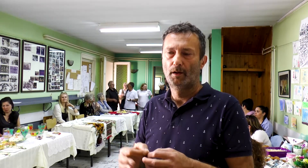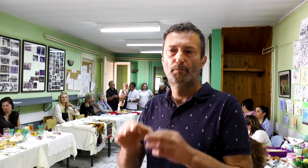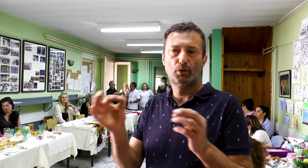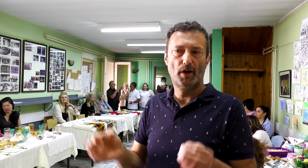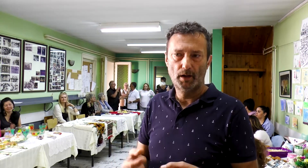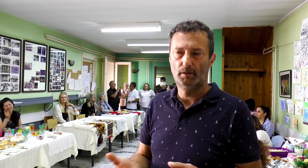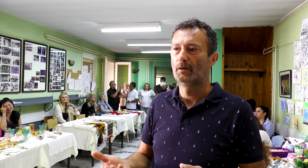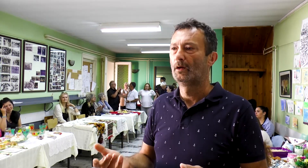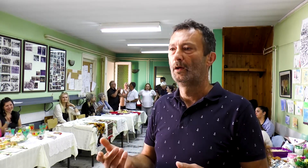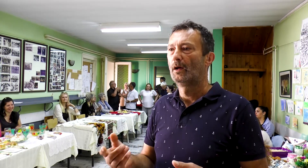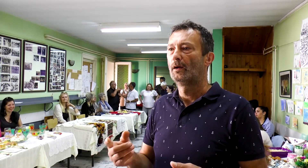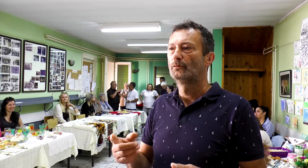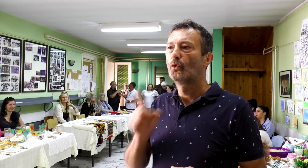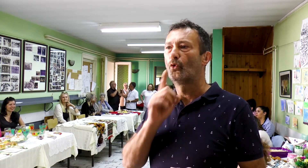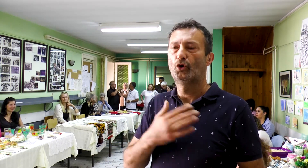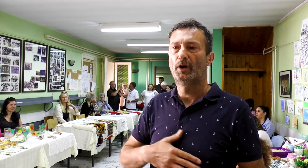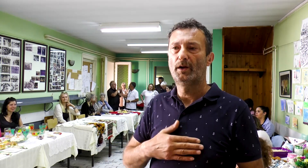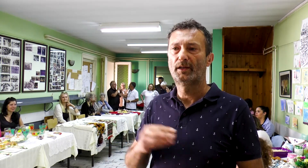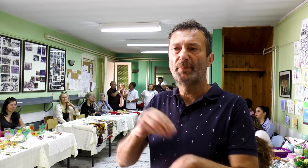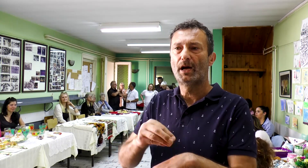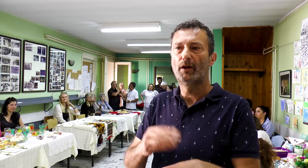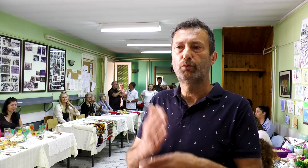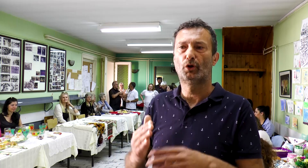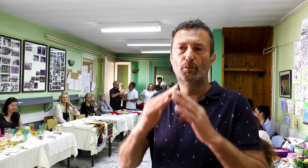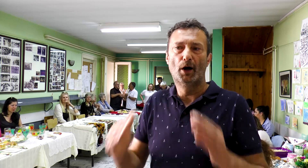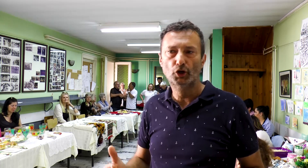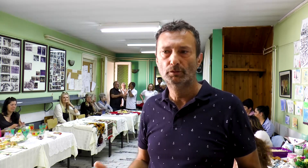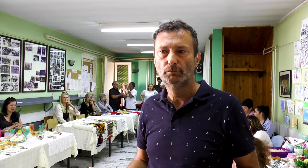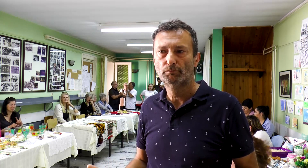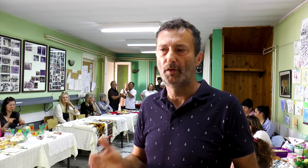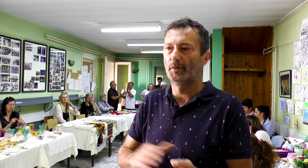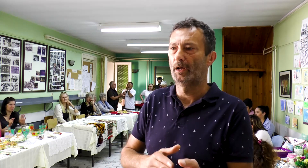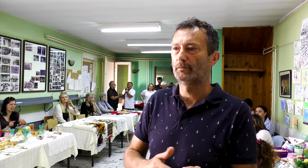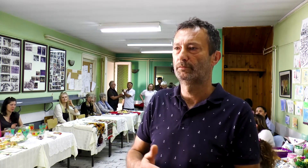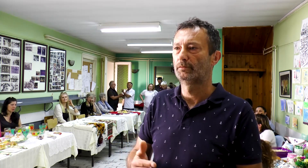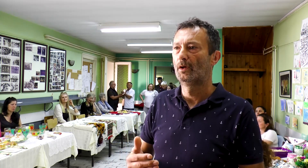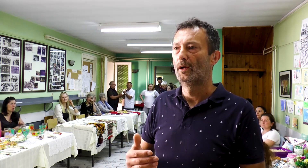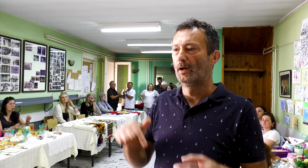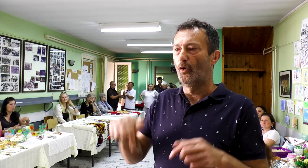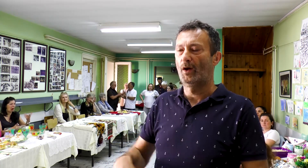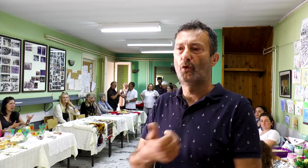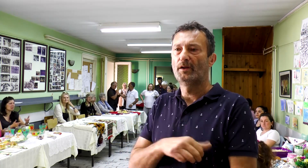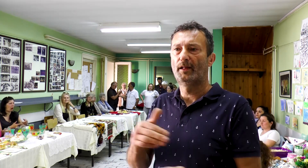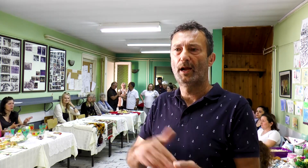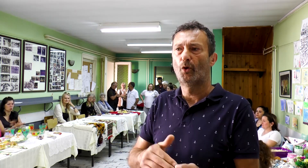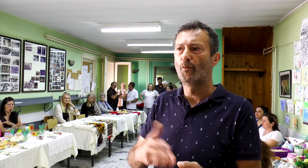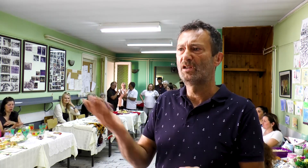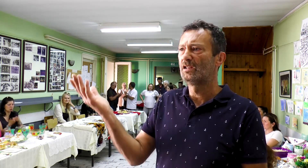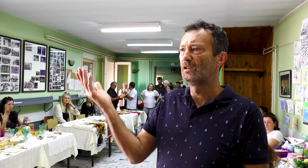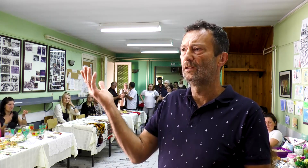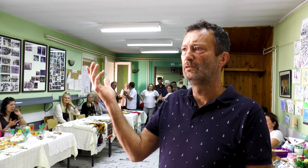gledamo po projektima ako se odobre, da recimo neko bude domaćin za